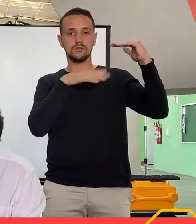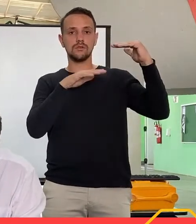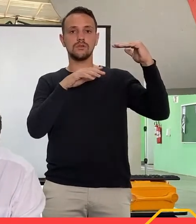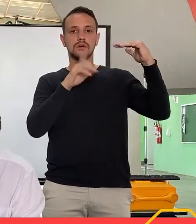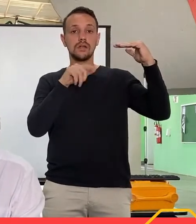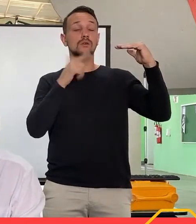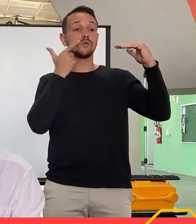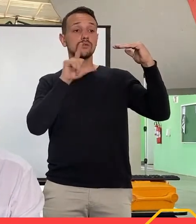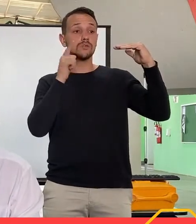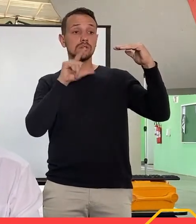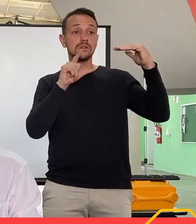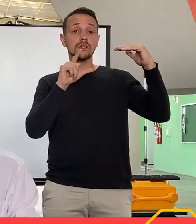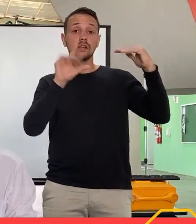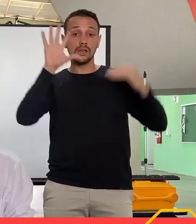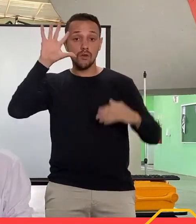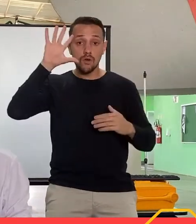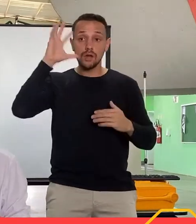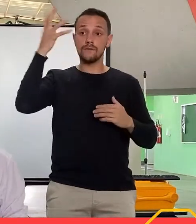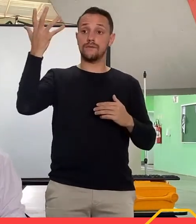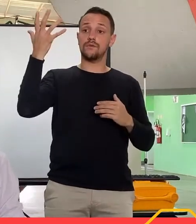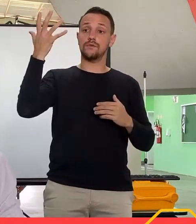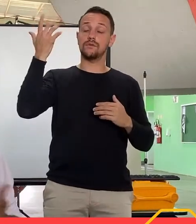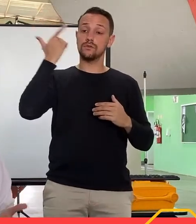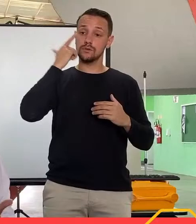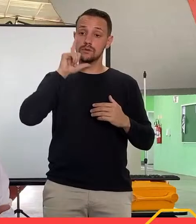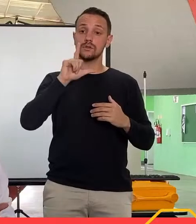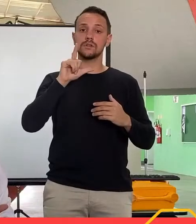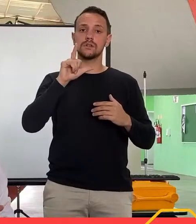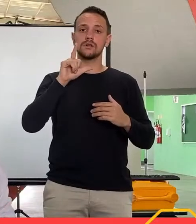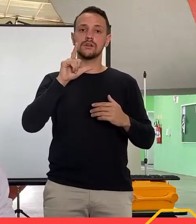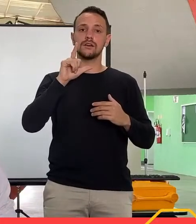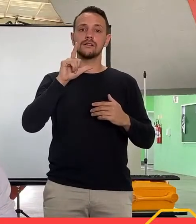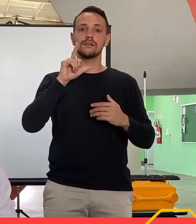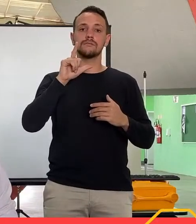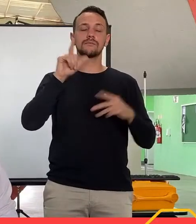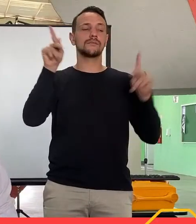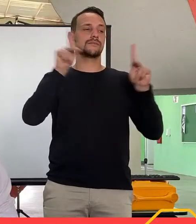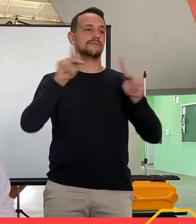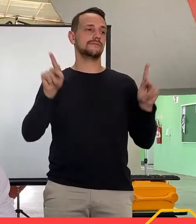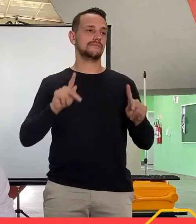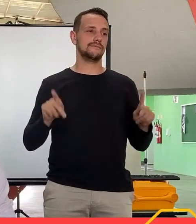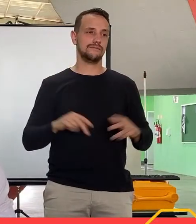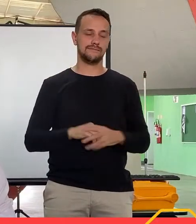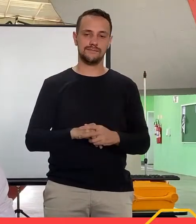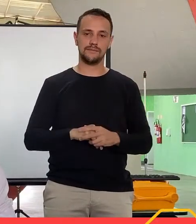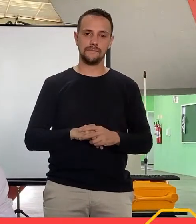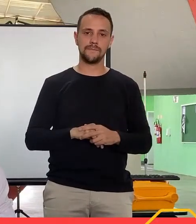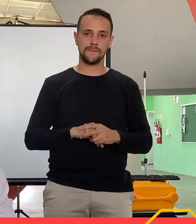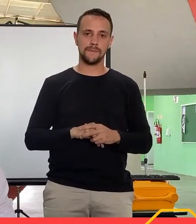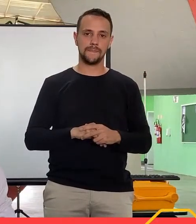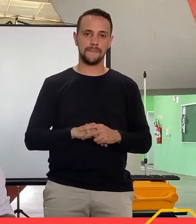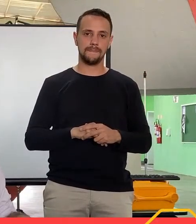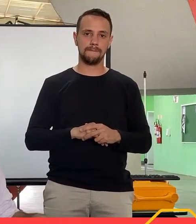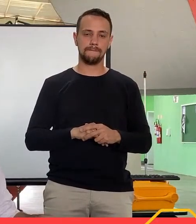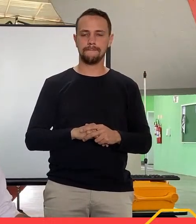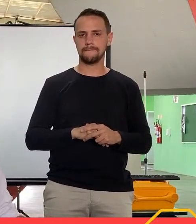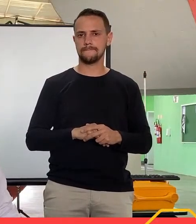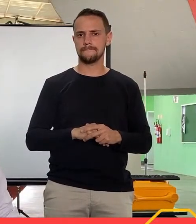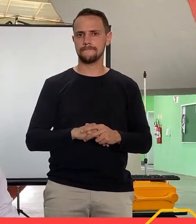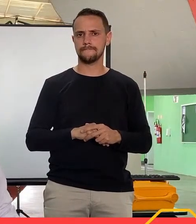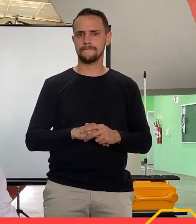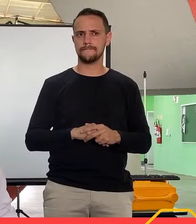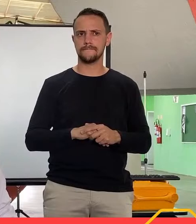uma solução que se encontrou para se ter paz, para se ter alguma paz.